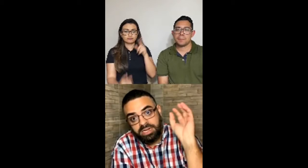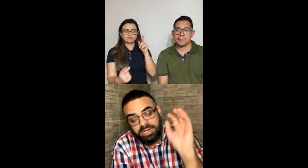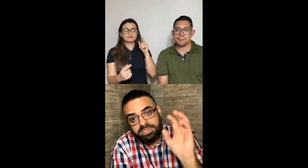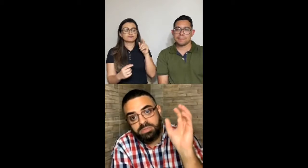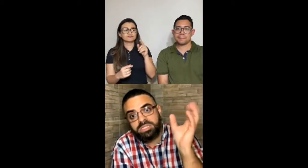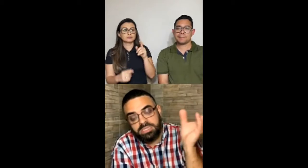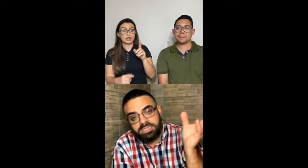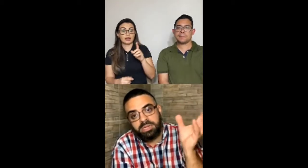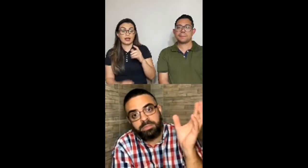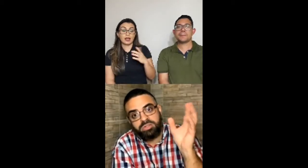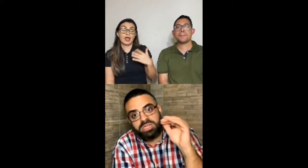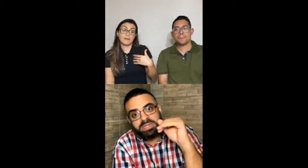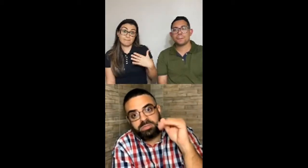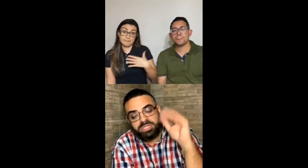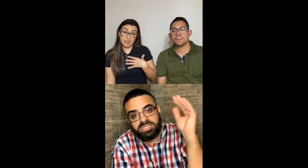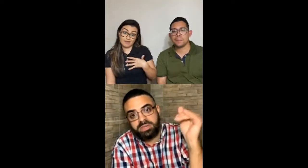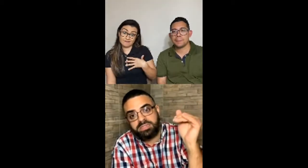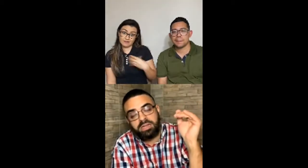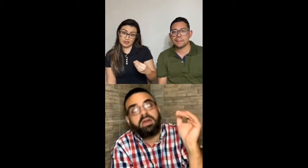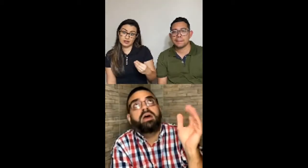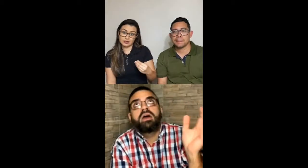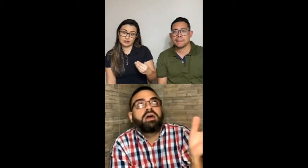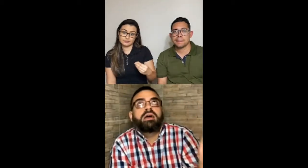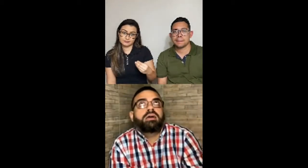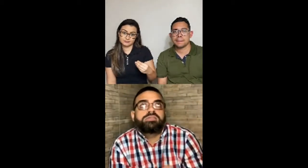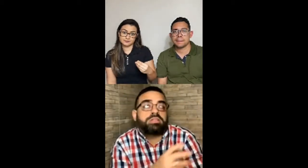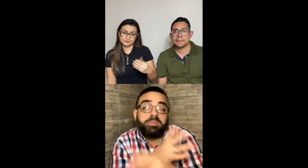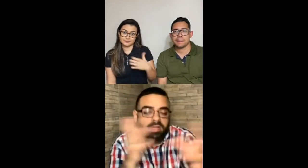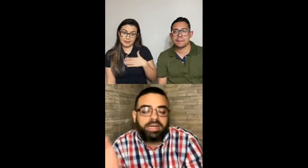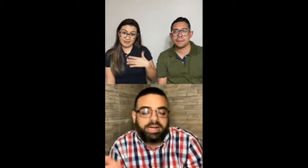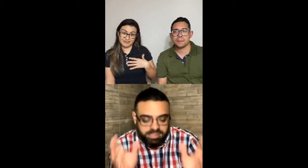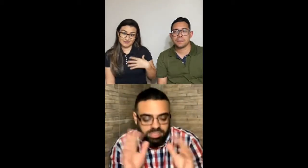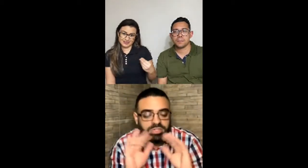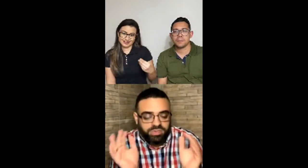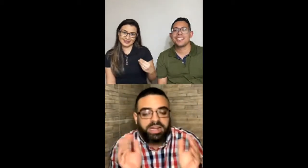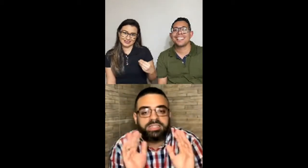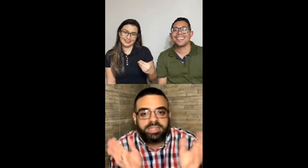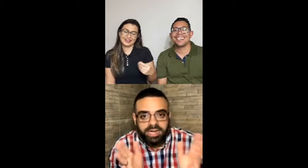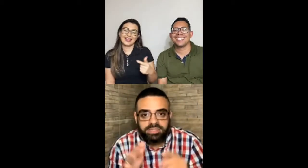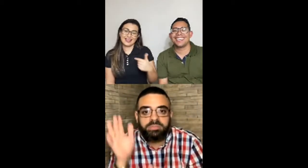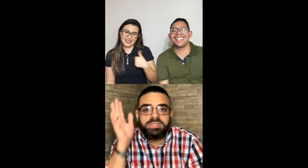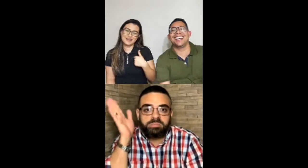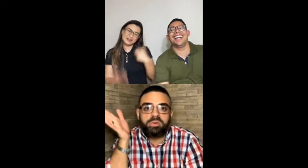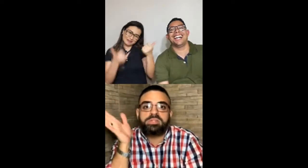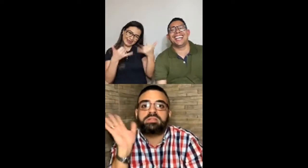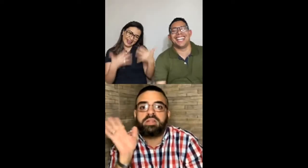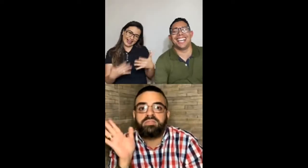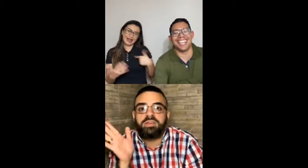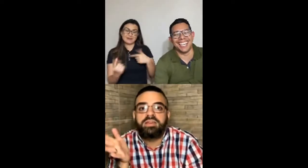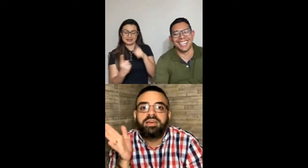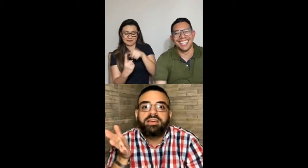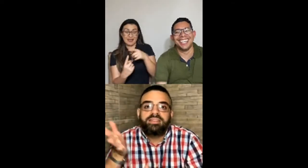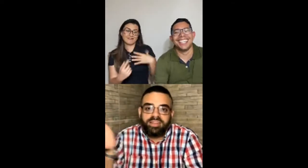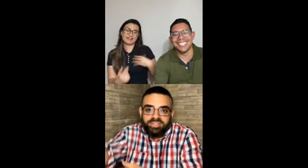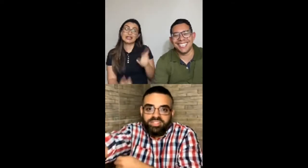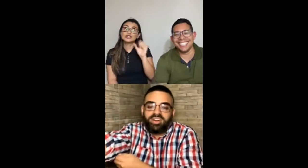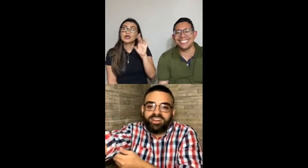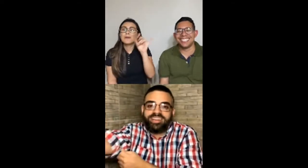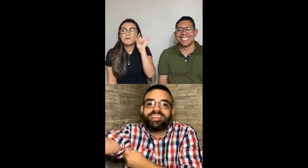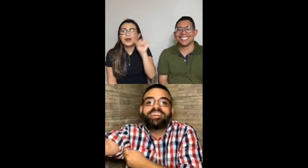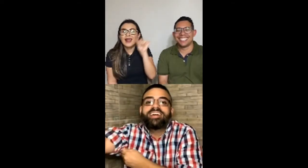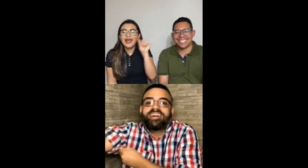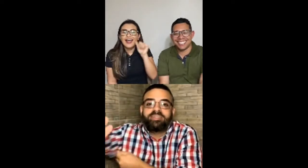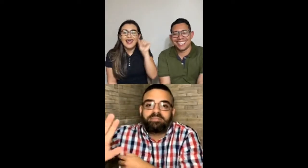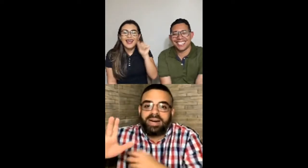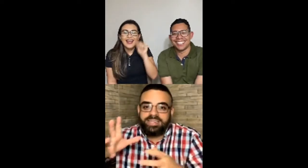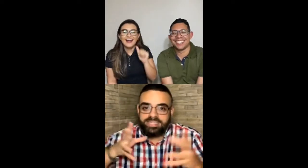As meninas tiveram um choque linguístico. A Laura, as meninas, né? Eu chamo as meninas. Eu só tenho mulher em casa,